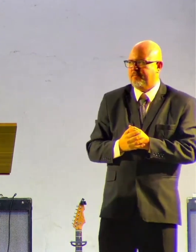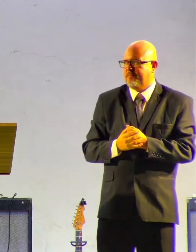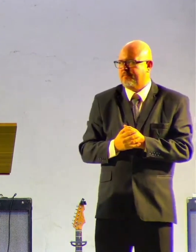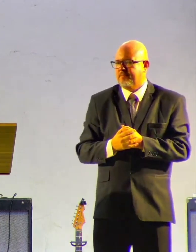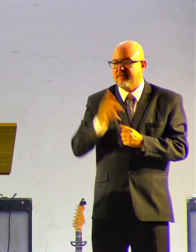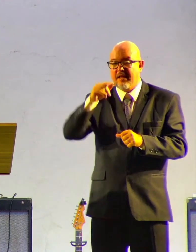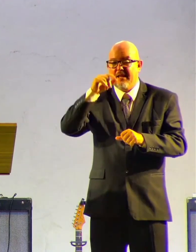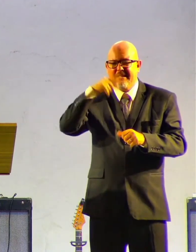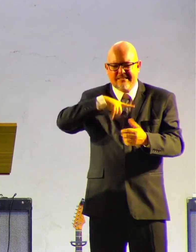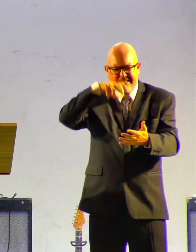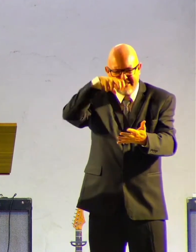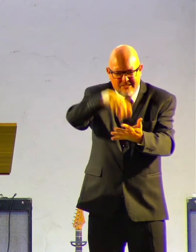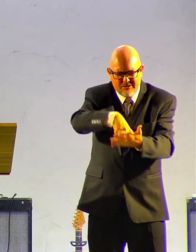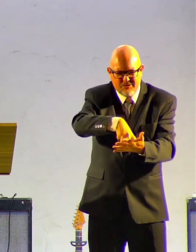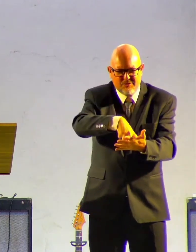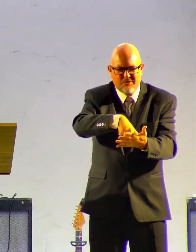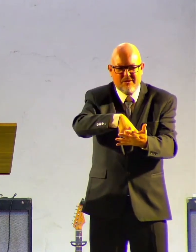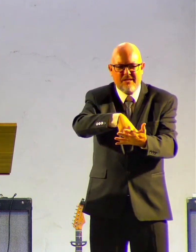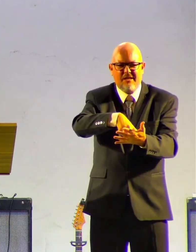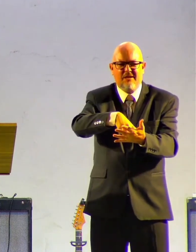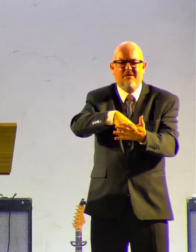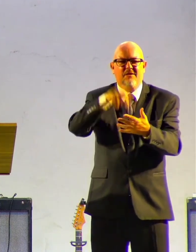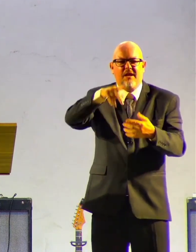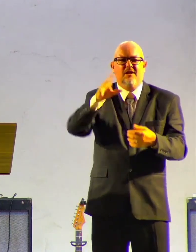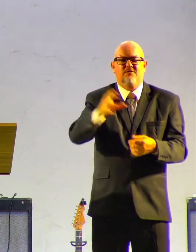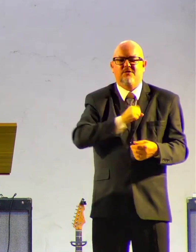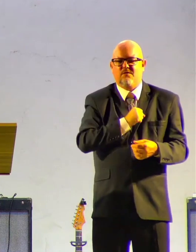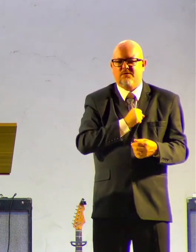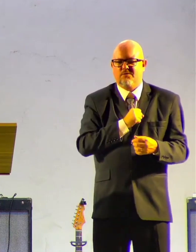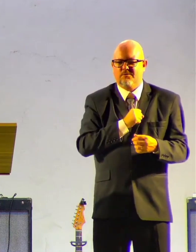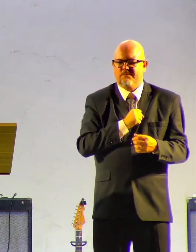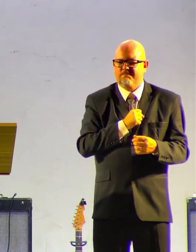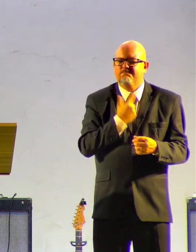Aquele cadete estava de joelhos, prostrado aos pés do Salvador.